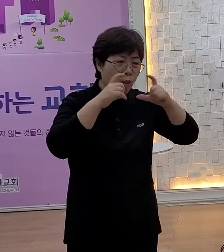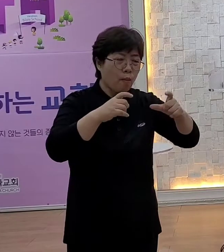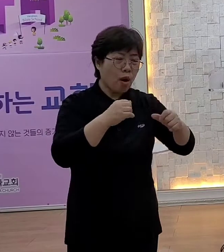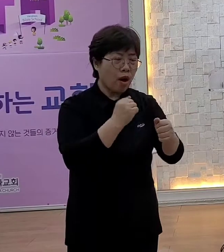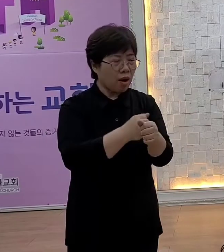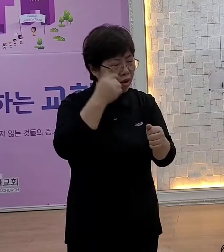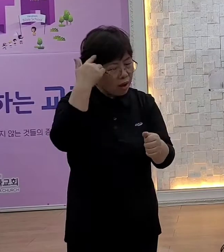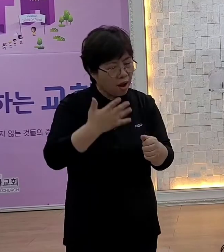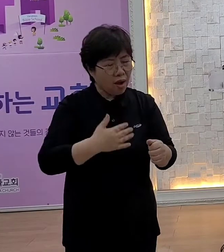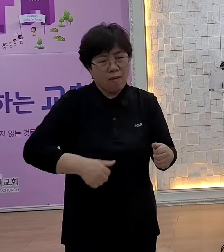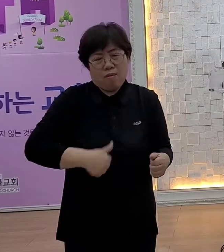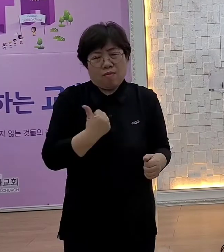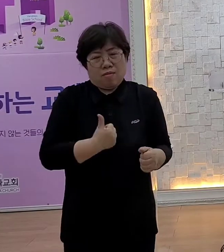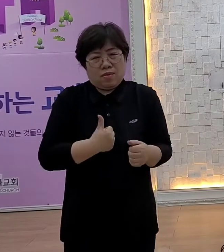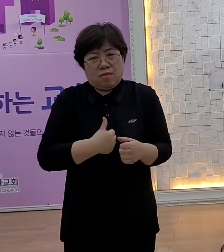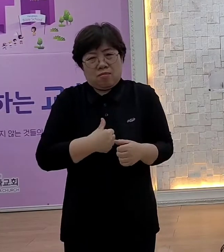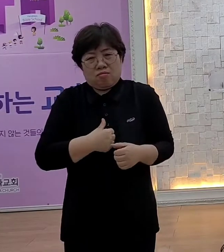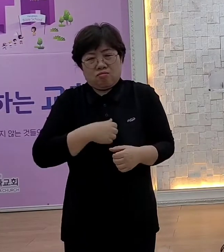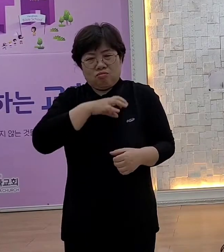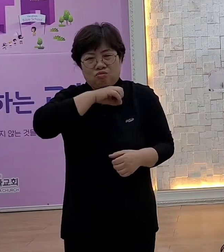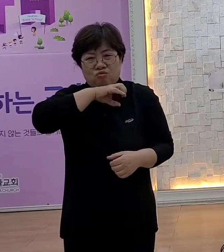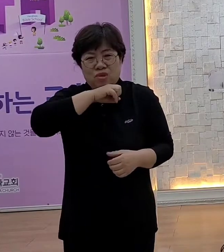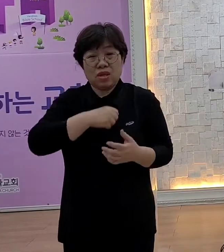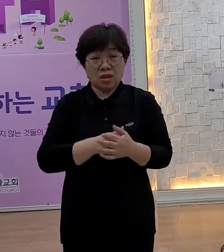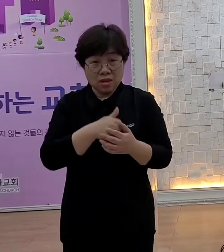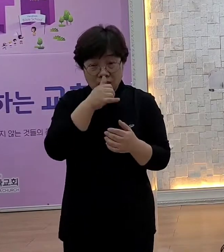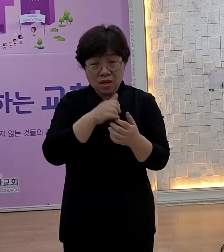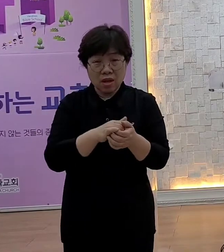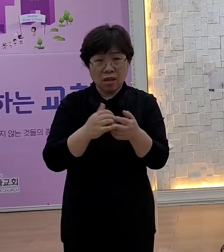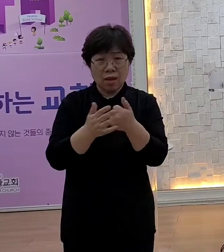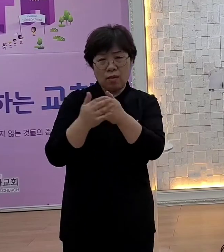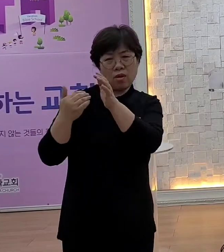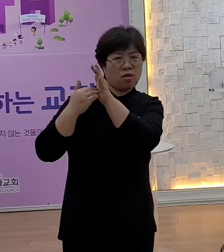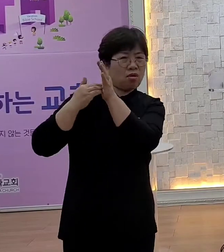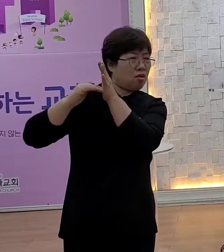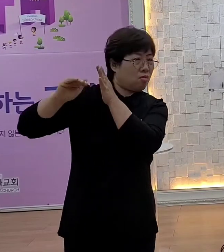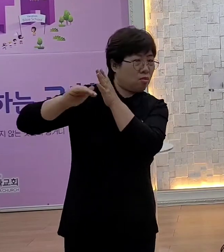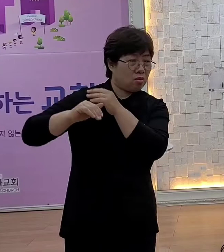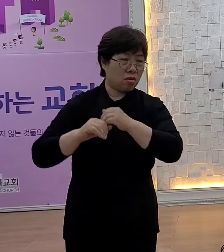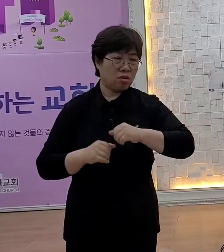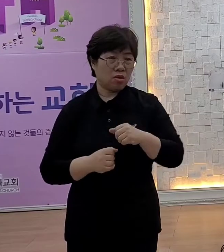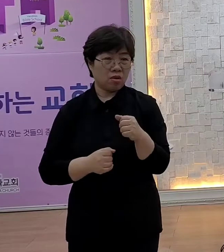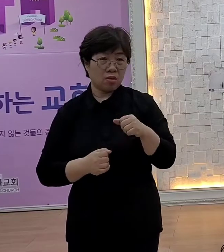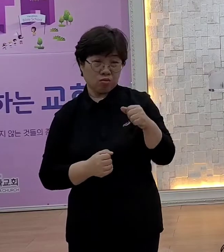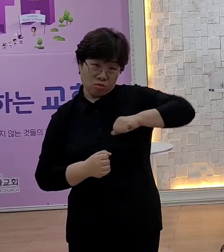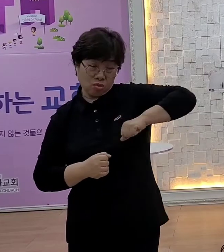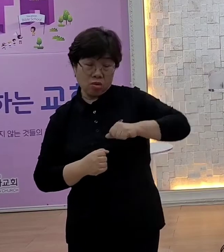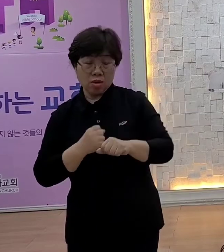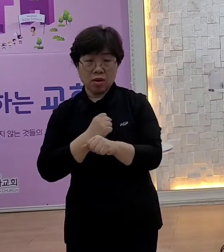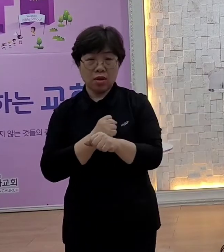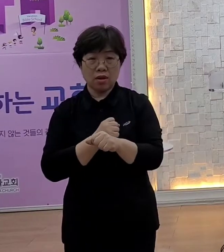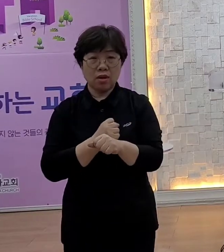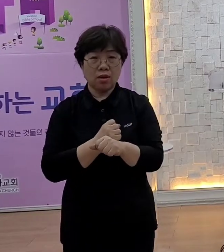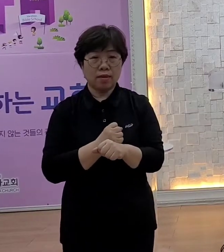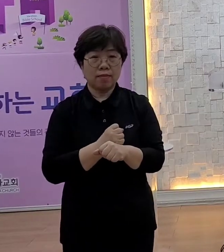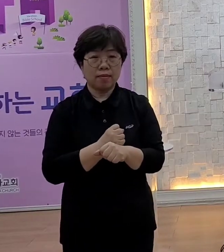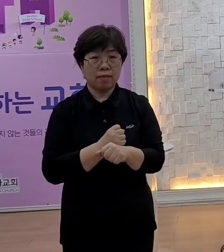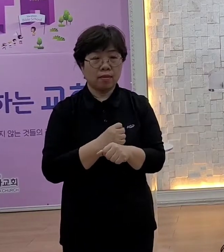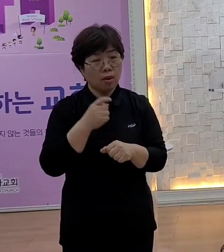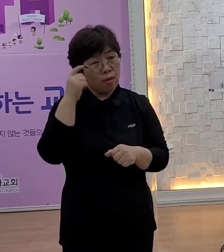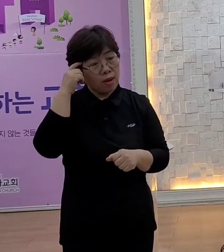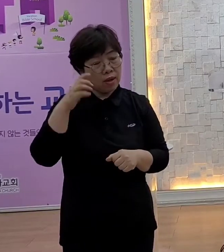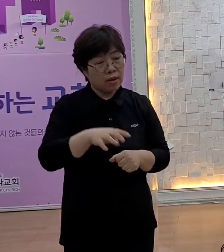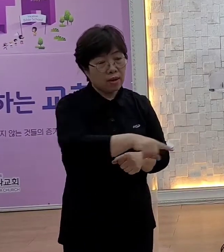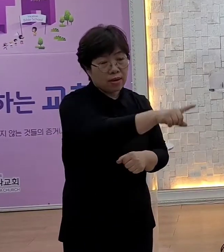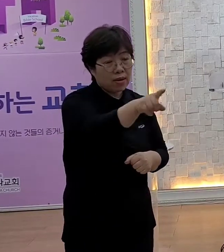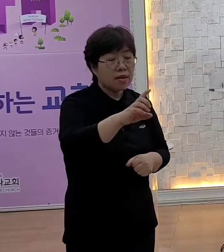이방 땅에 가서 전해야 됩니까? 하면서 요나가 거부했던 그 이유. 그래서 너희들 40일 지나면 다